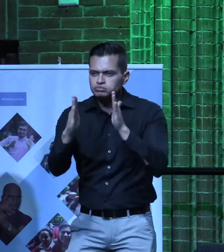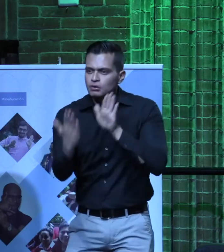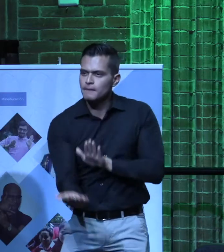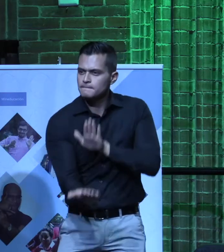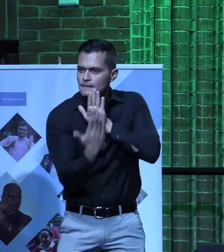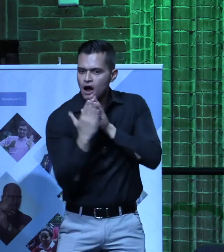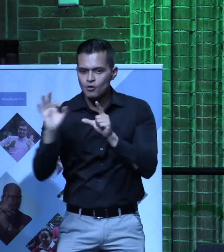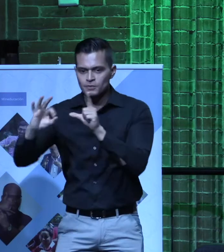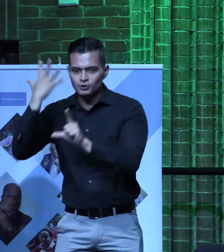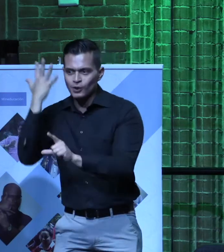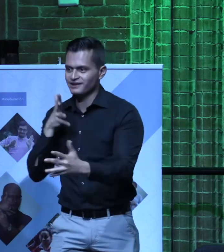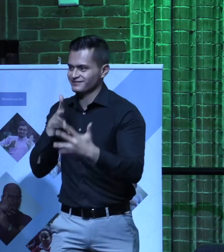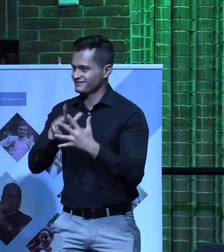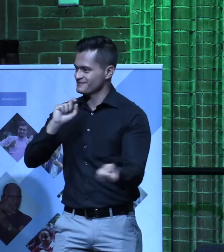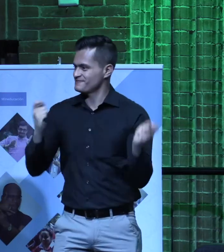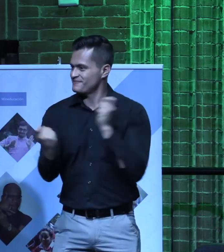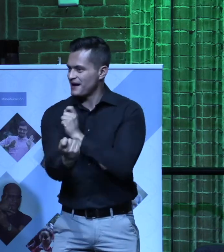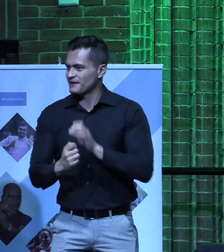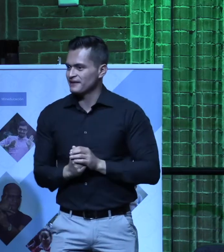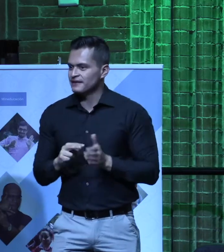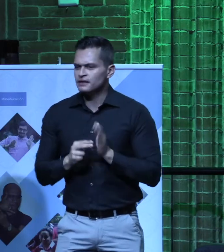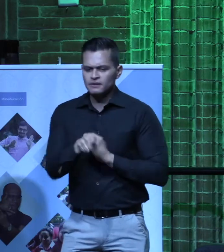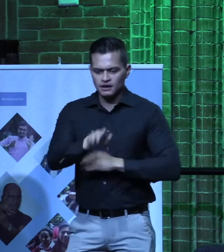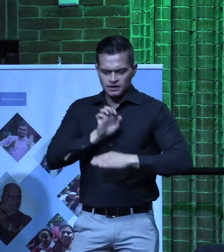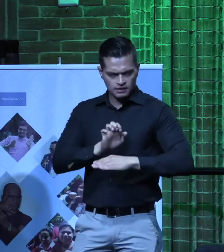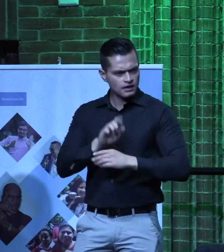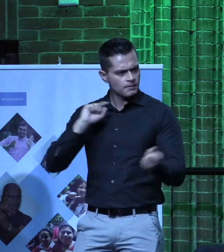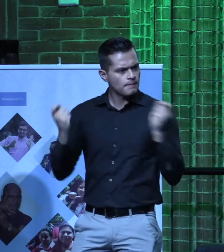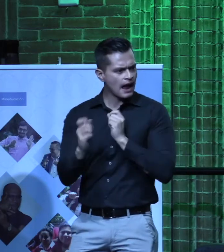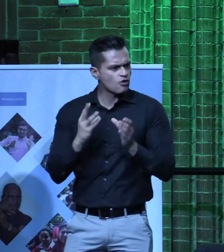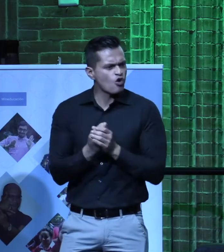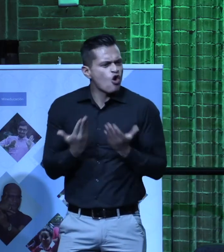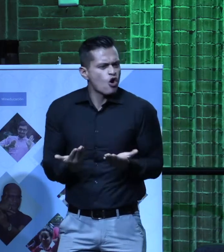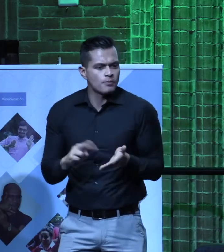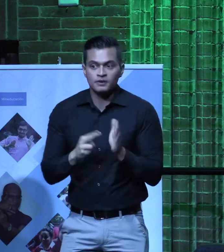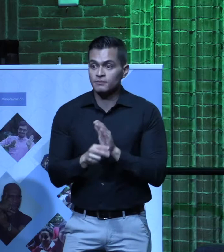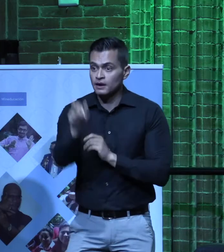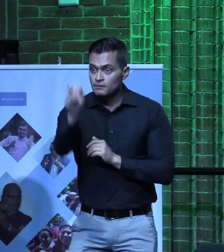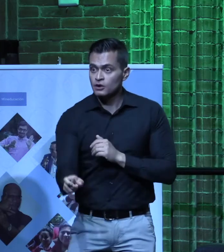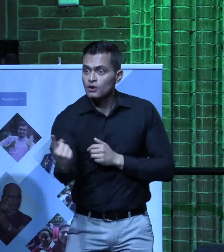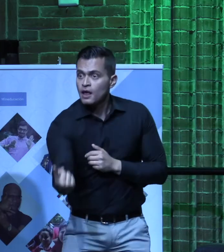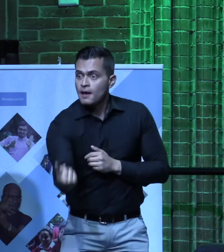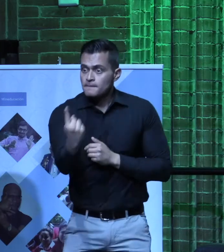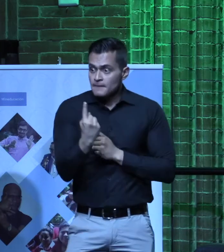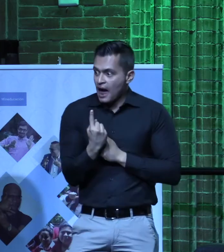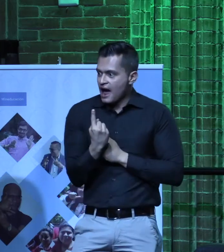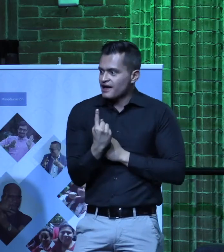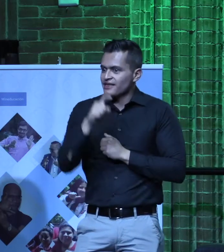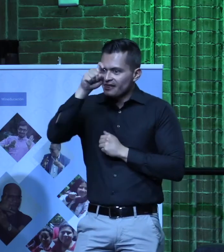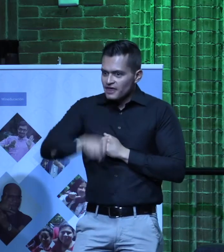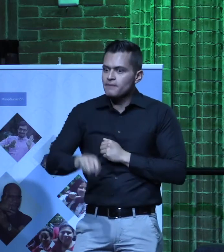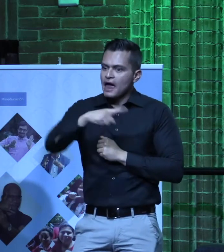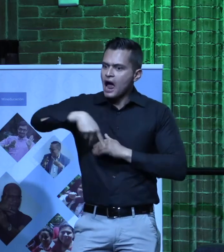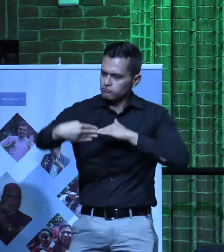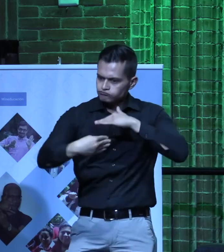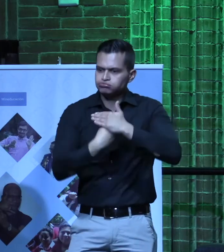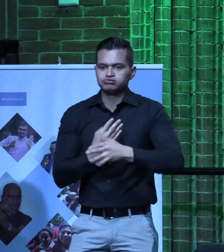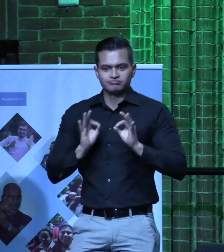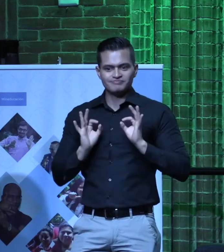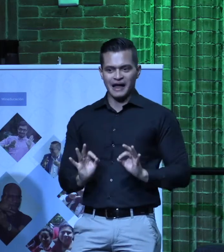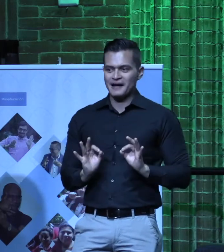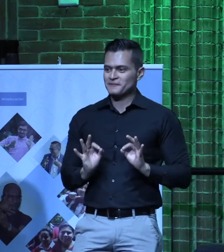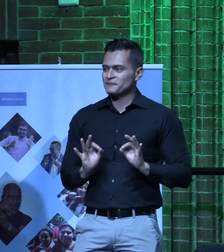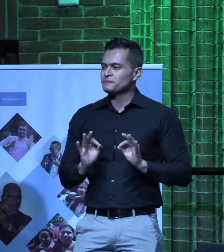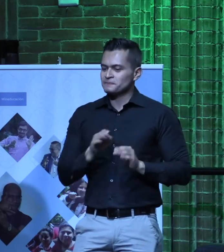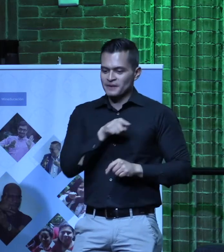virtuales. No podemos tener entidades inclusivas si los primeros canales de atención, cuando la población sorda no ve, no son accesibles. Entonces trabajamos en